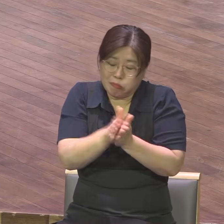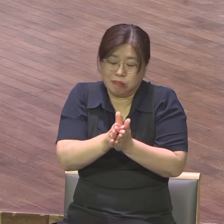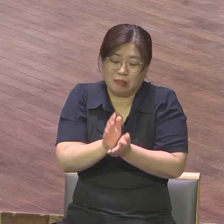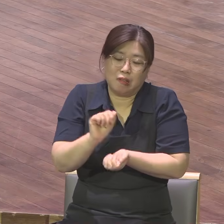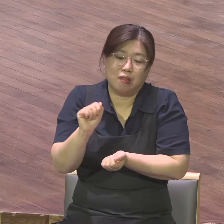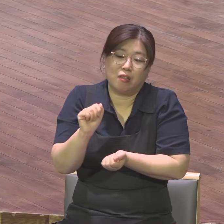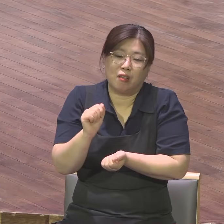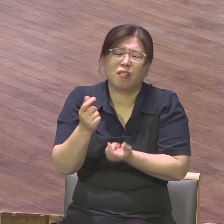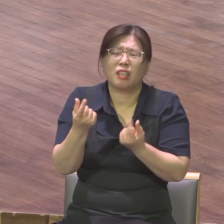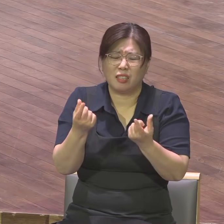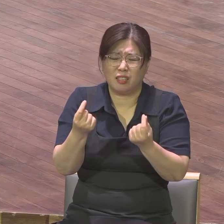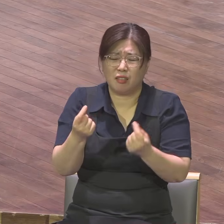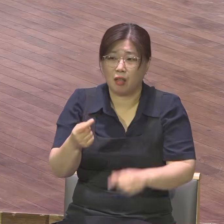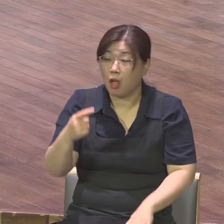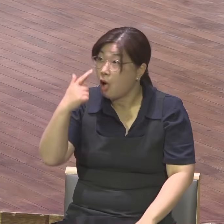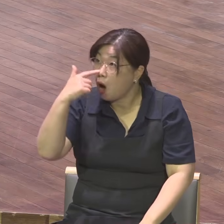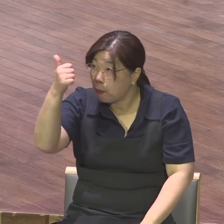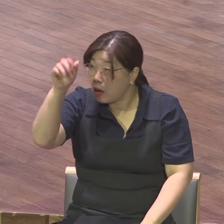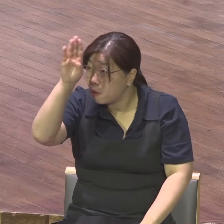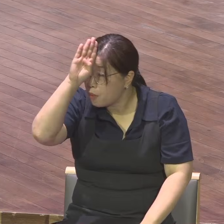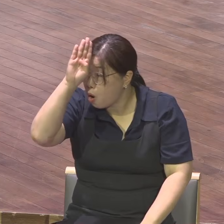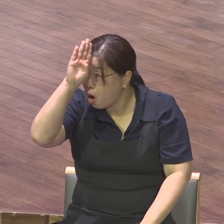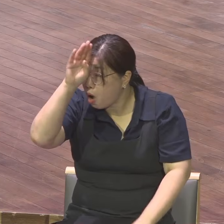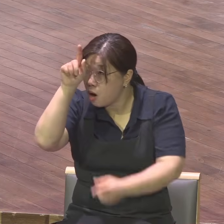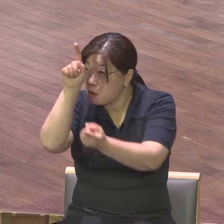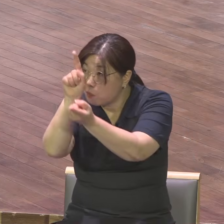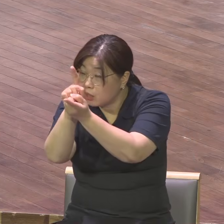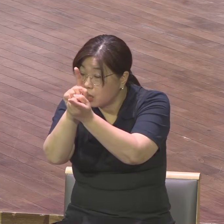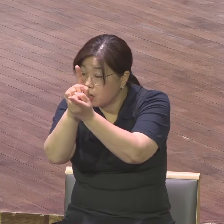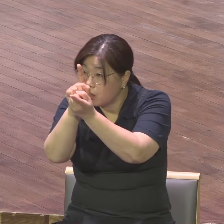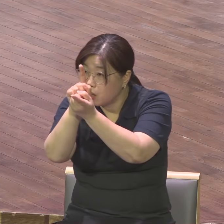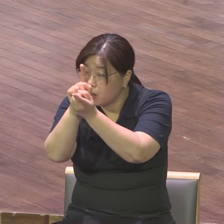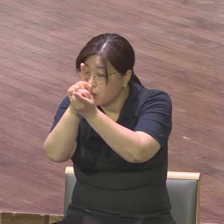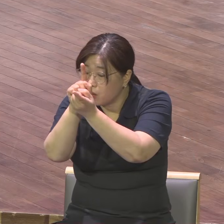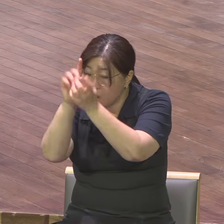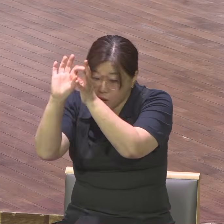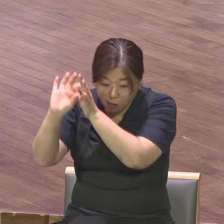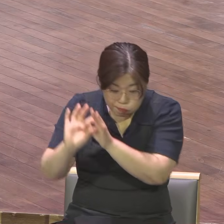서로가 다 건강해야 누릴 수 있는 것이지 어느 한쪽이